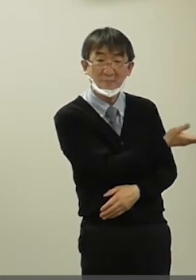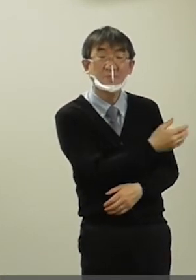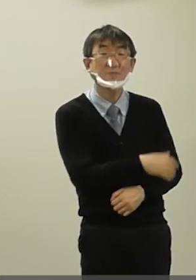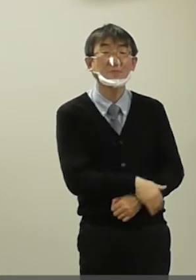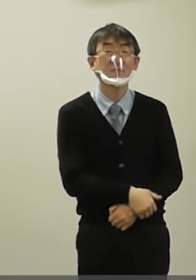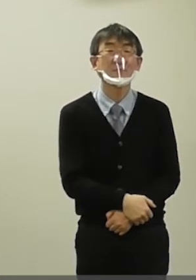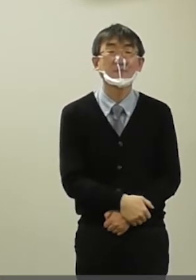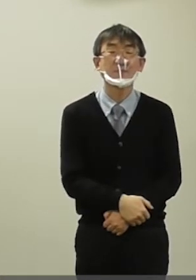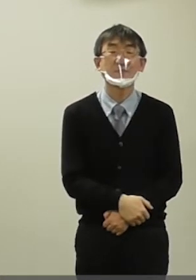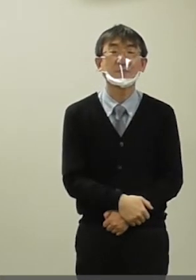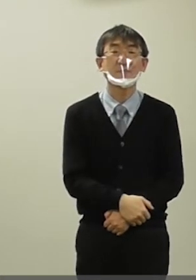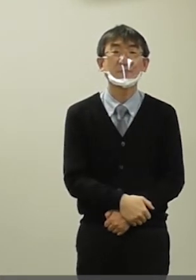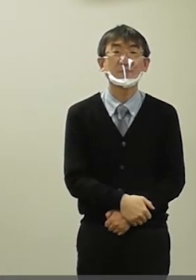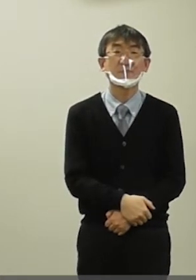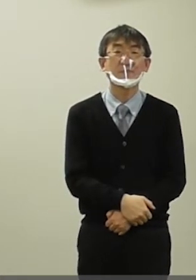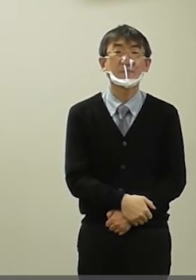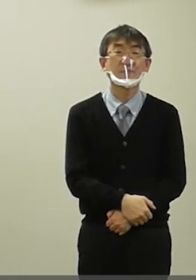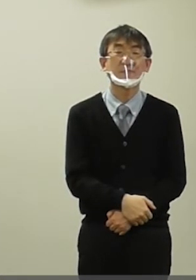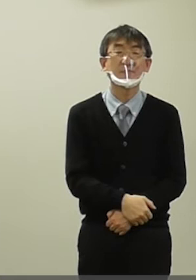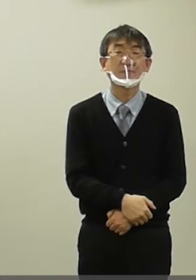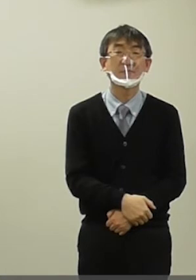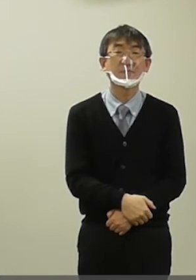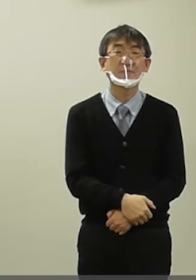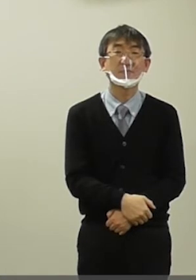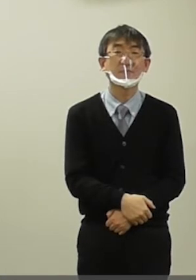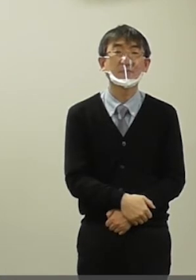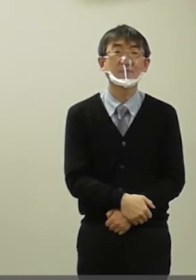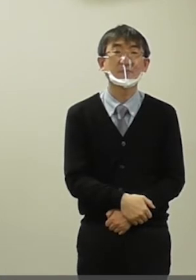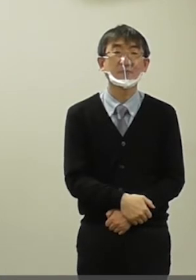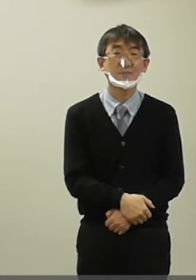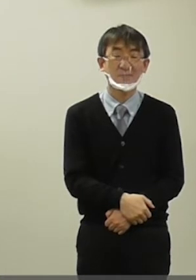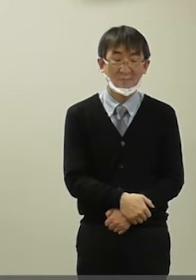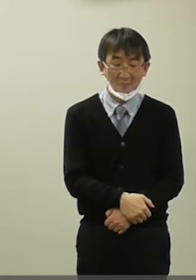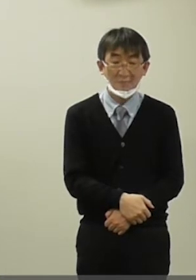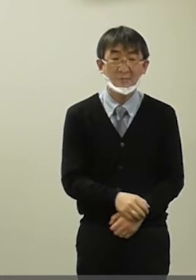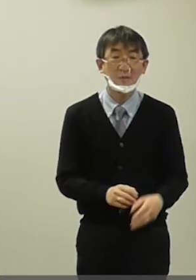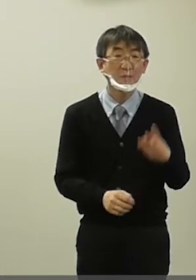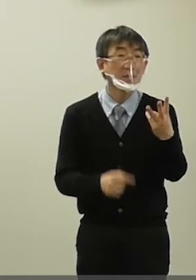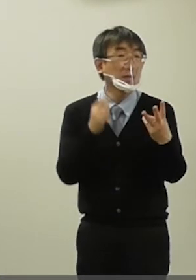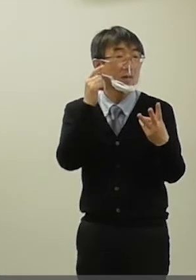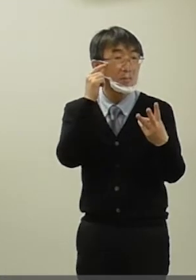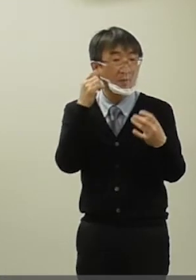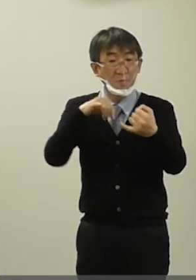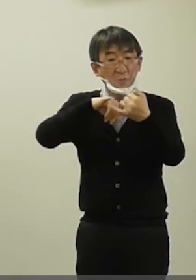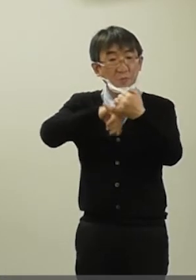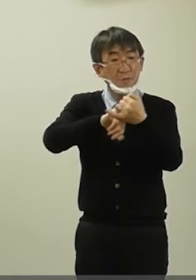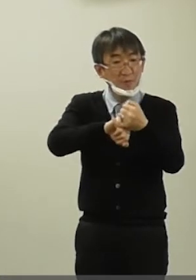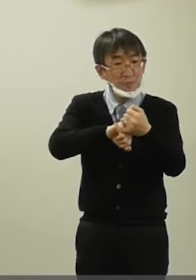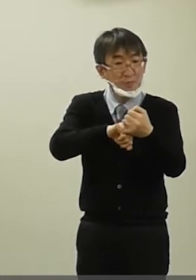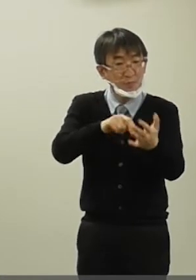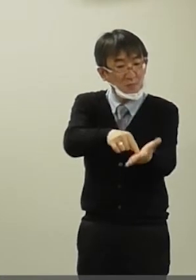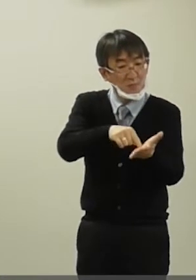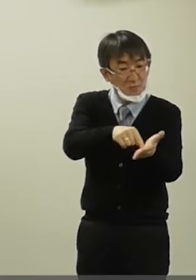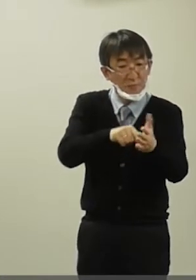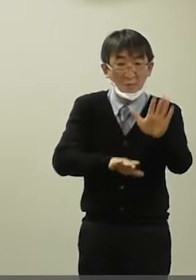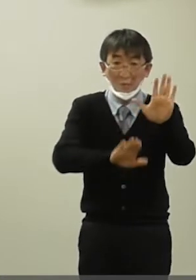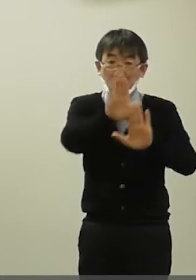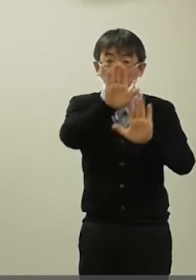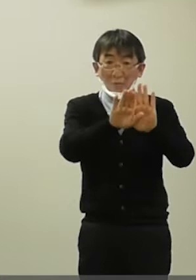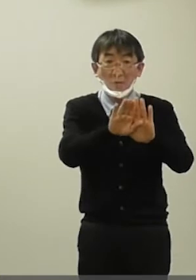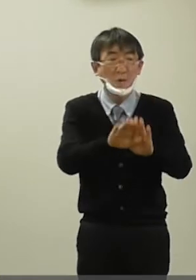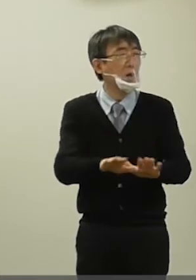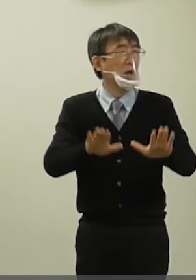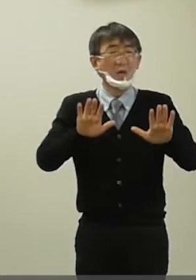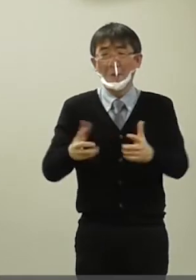いがあります3階での予約状況ですが質はうもうほとんど